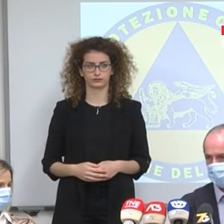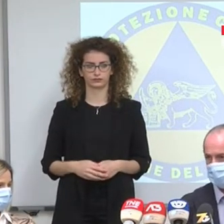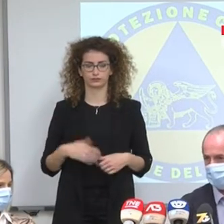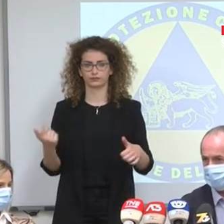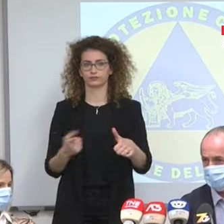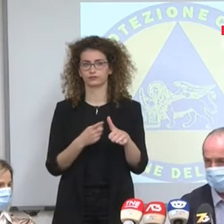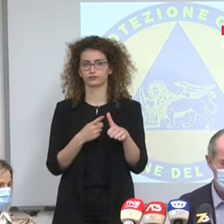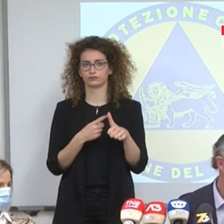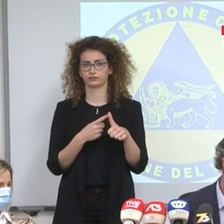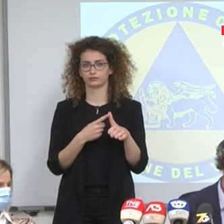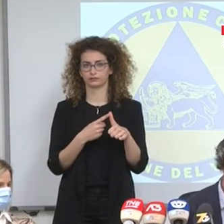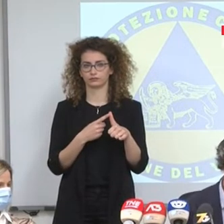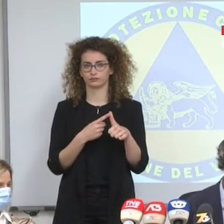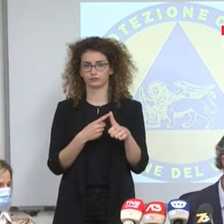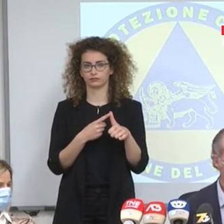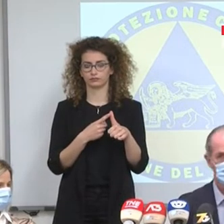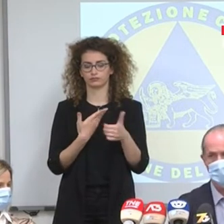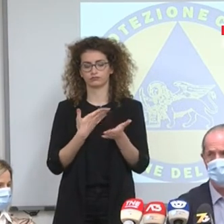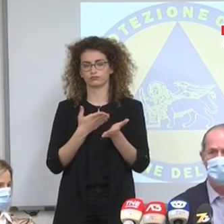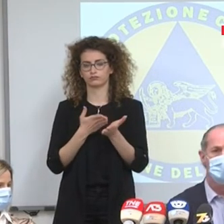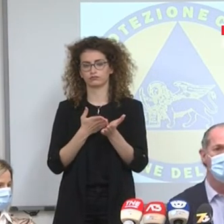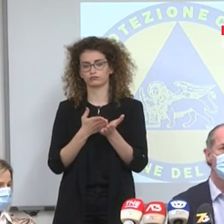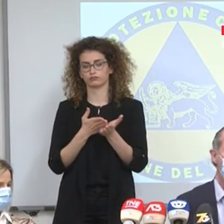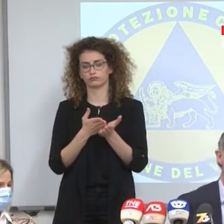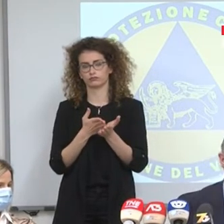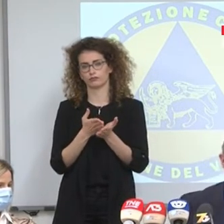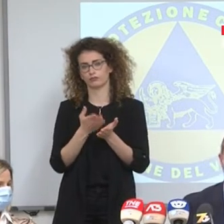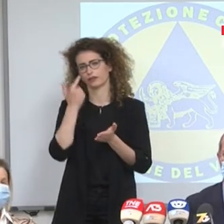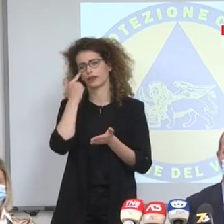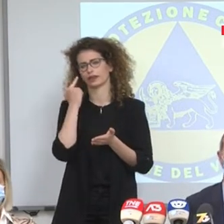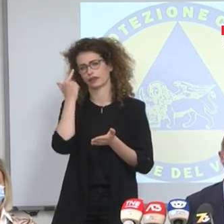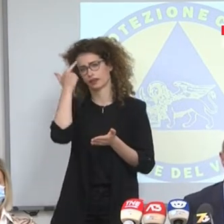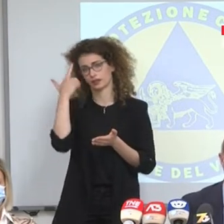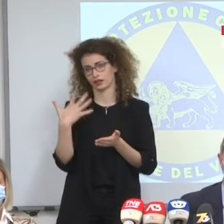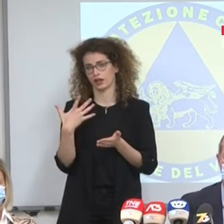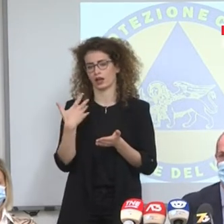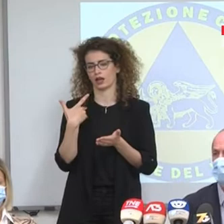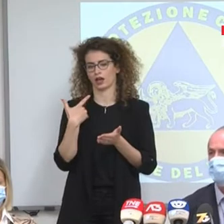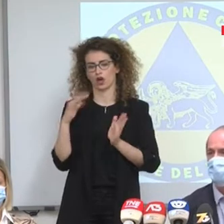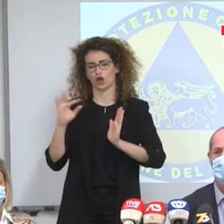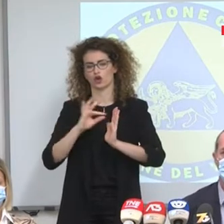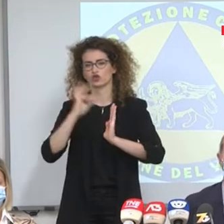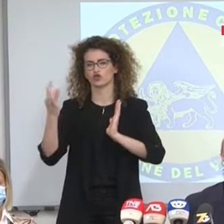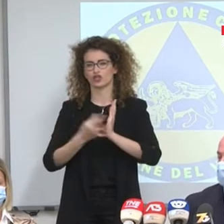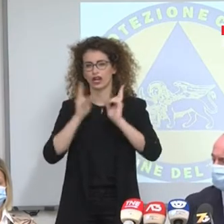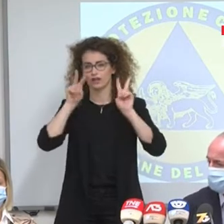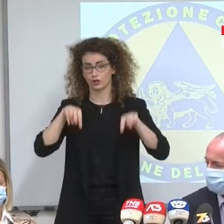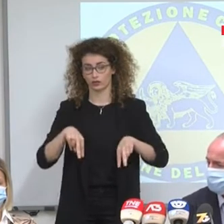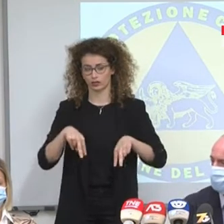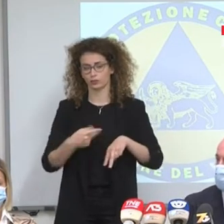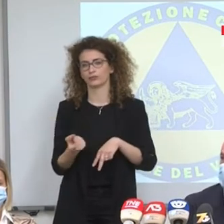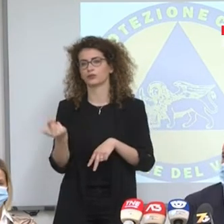La prima, che noi ci stiamo avviando verso, sapete, iniziamo nella fase della giornata di valutazione, quindi domani vi daremo un